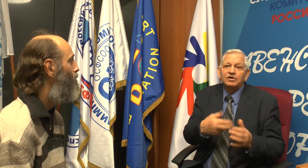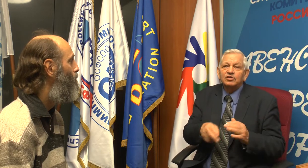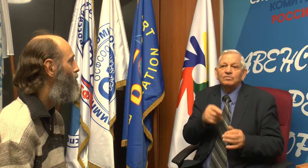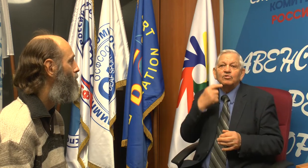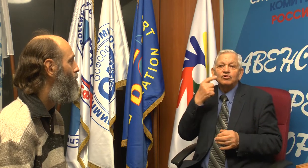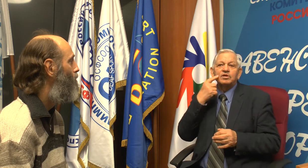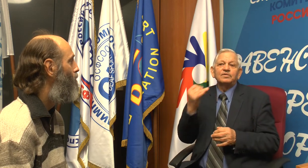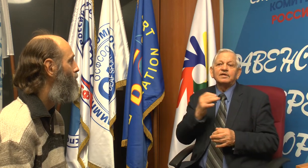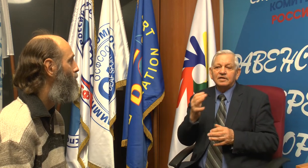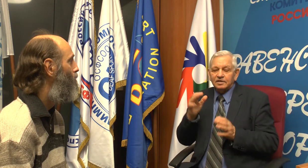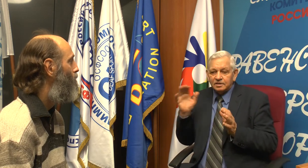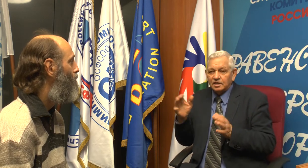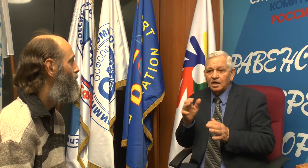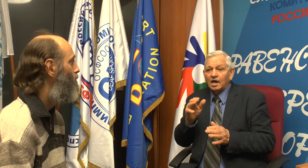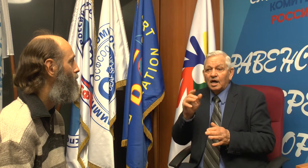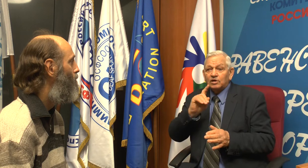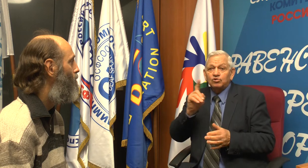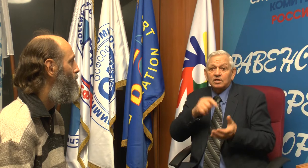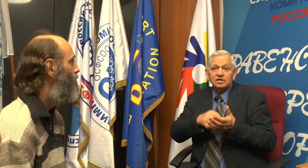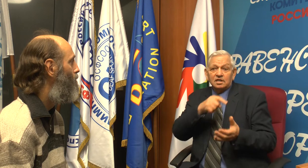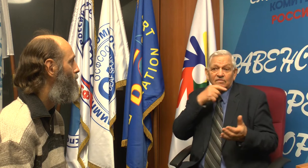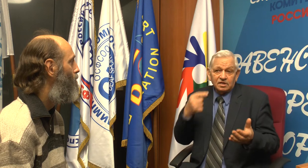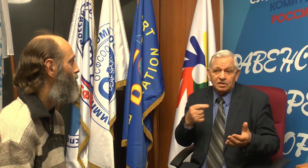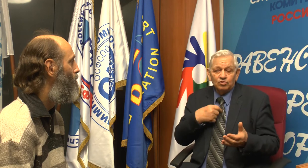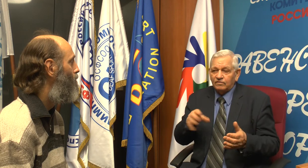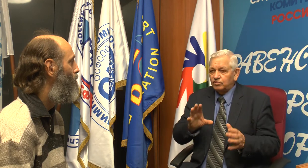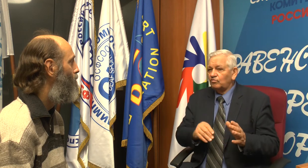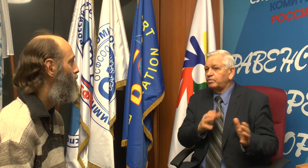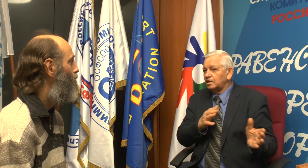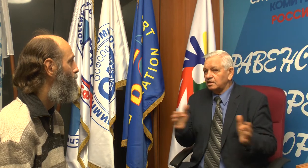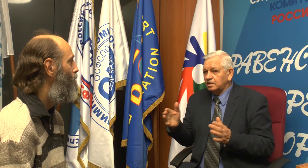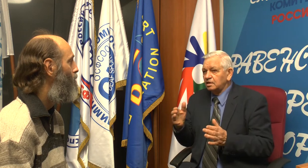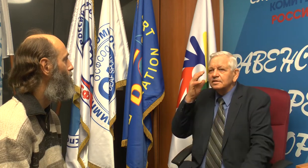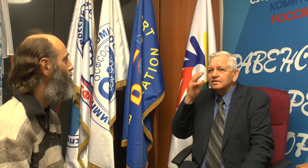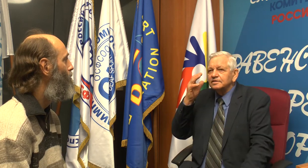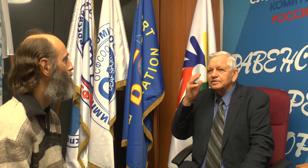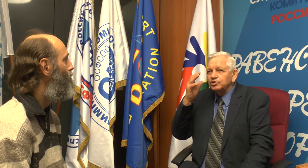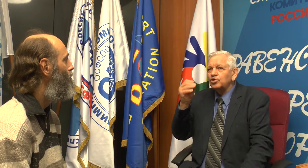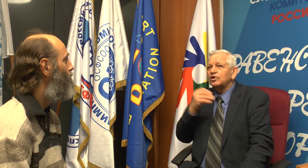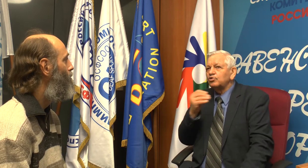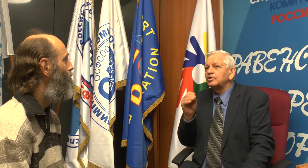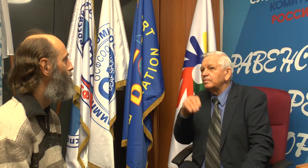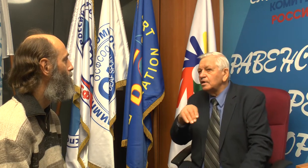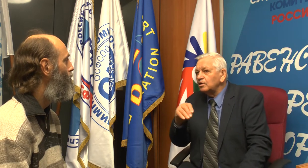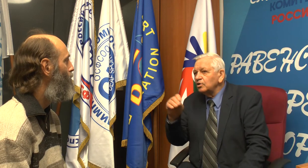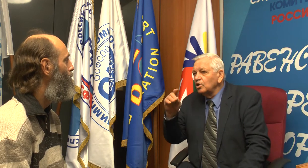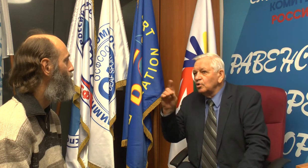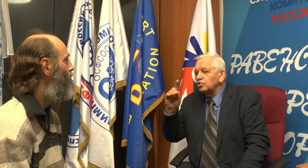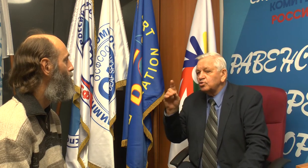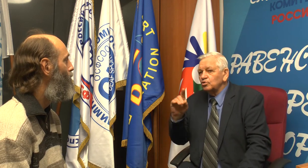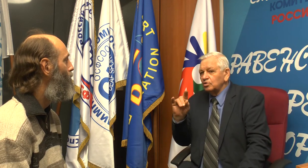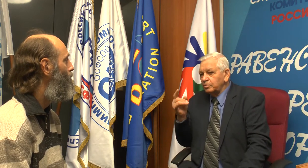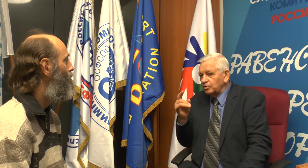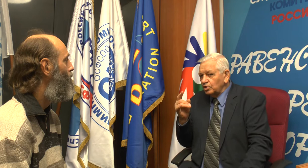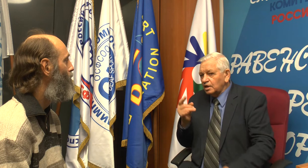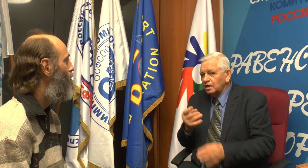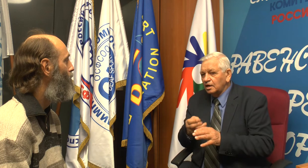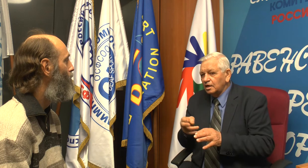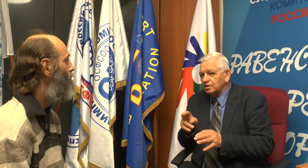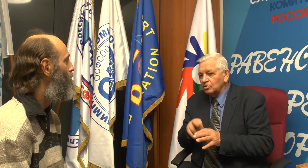поэтому глухим не интересно. А что касается России, у нас все в порядке. Еще хочу добавить, что ребенок,